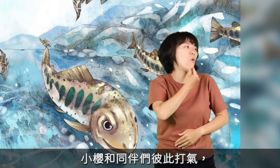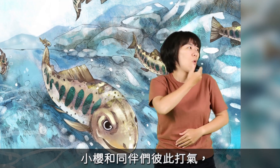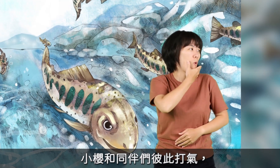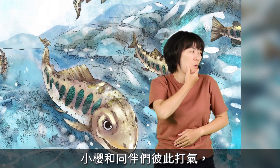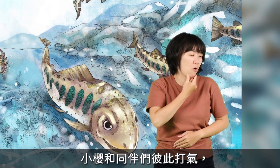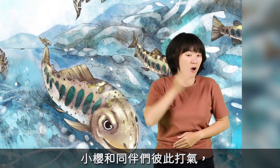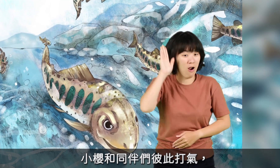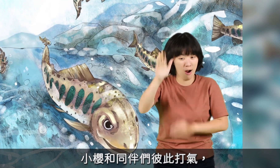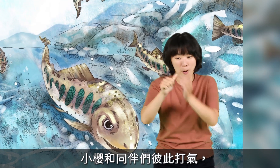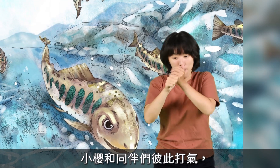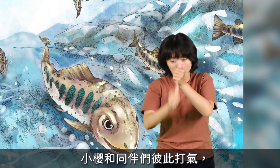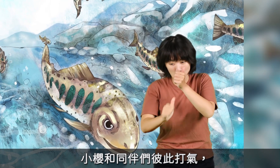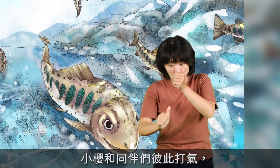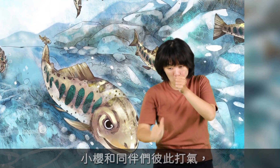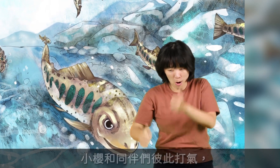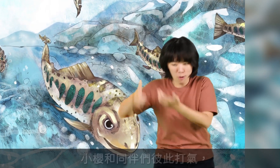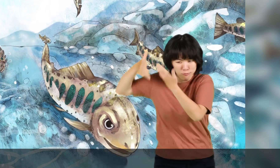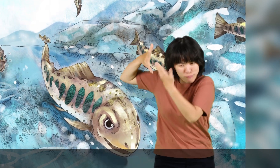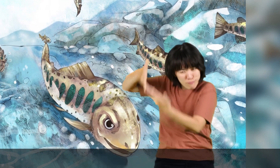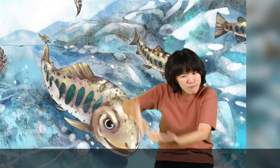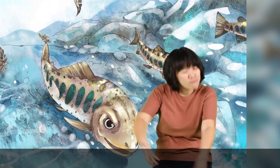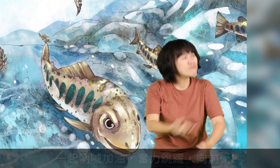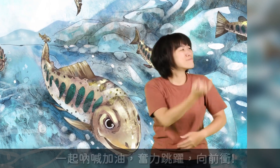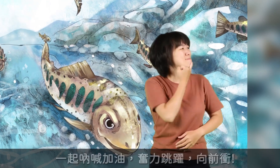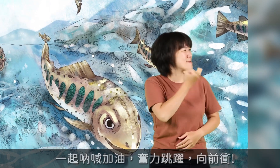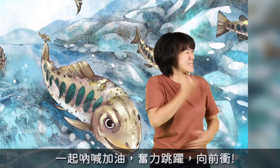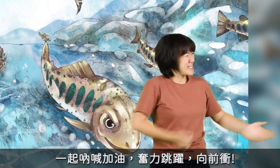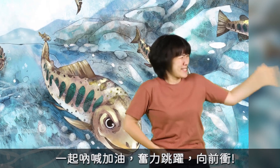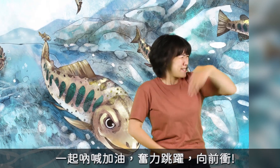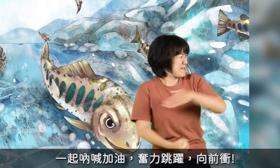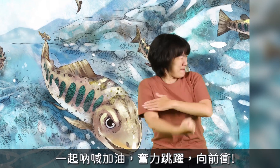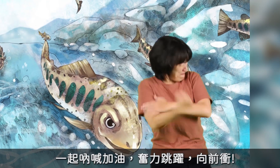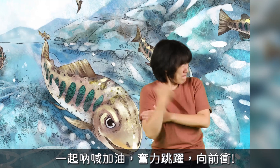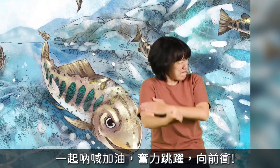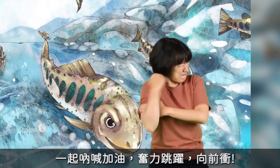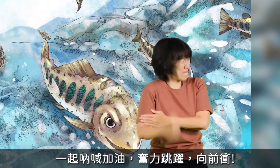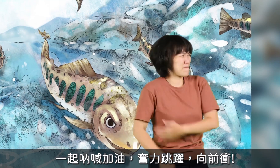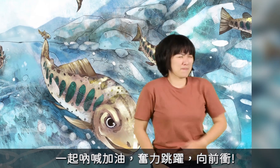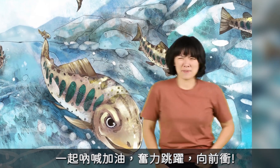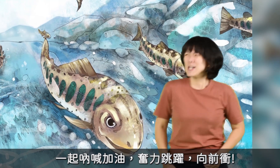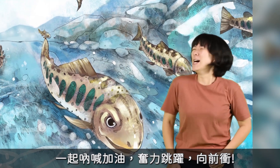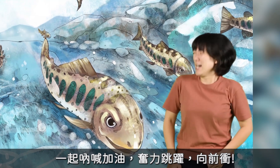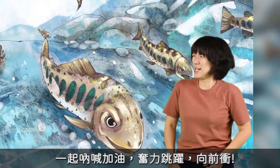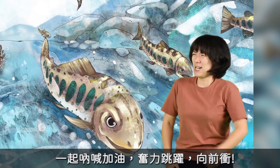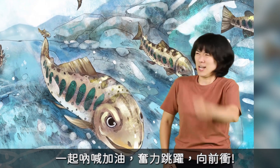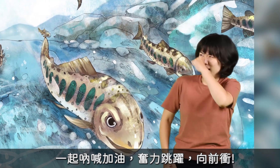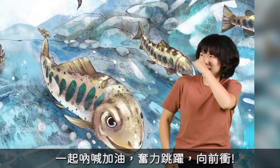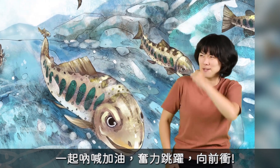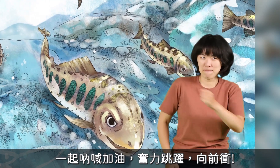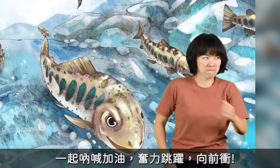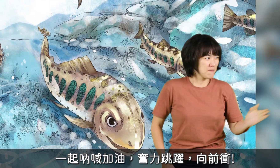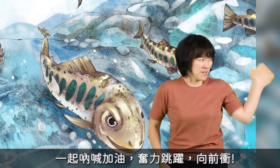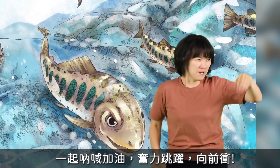小鹰和同伴们彼此打气，一起呐喊加油，奋力跳跃向前冲。